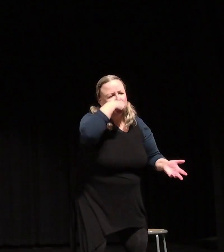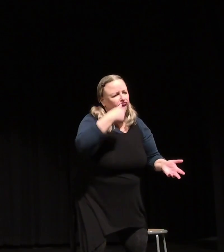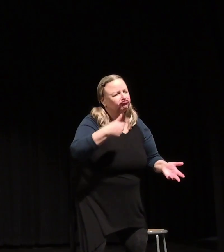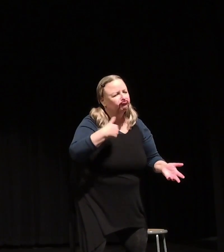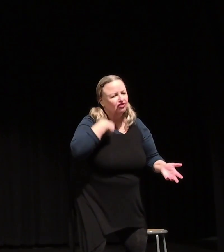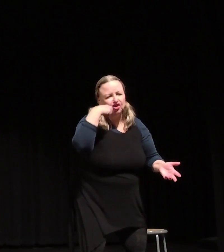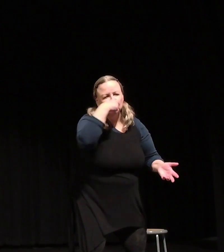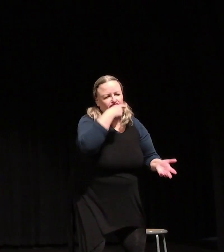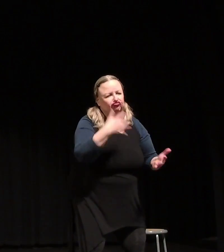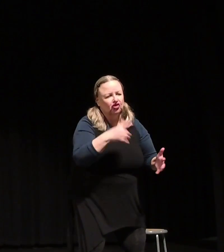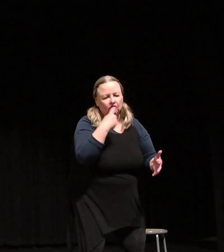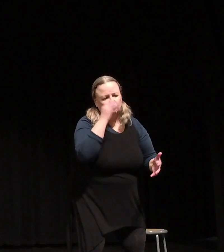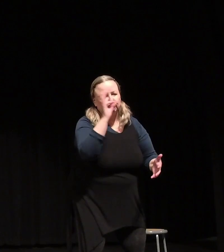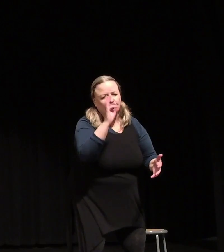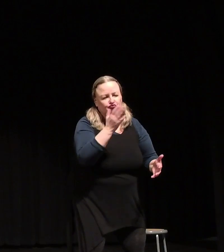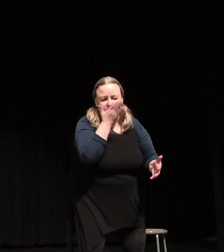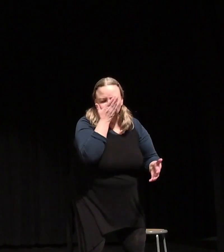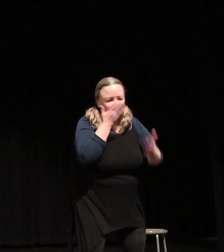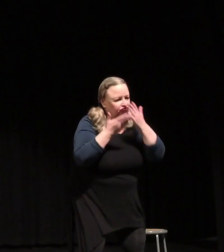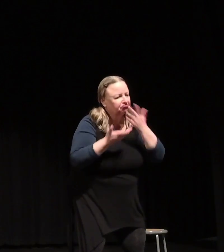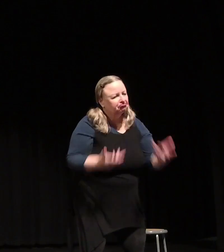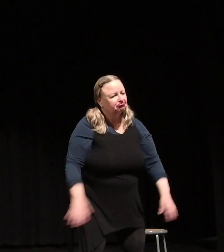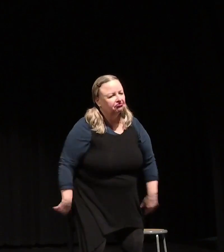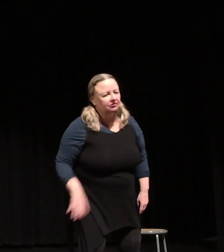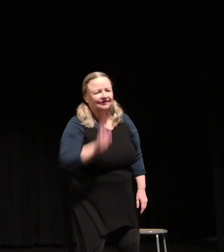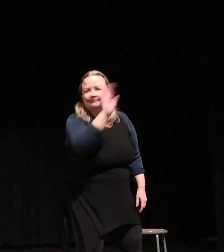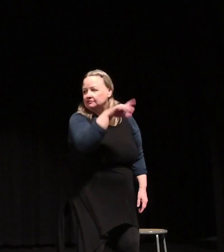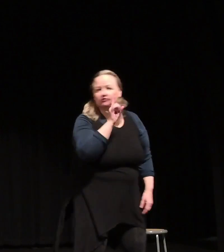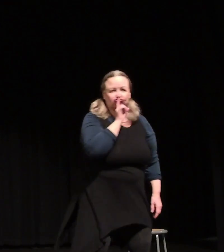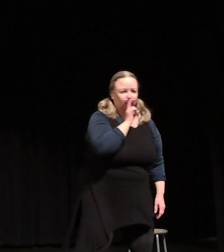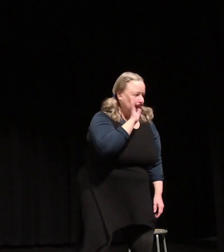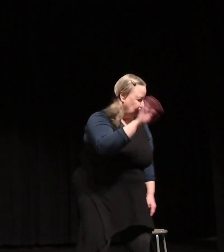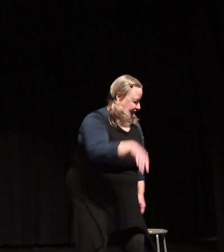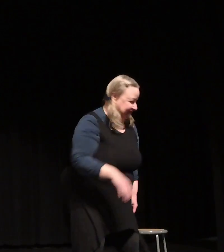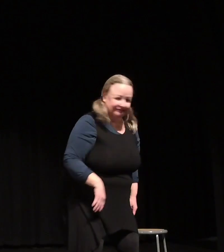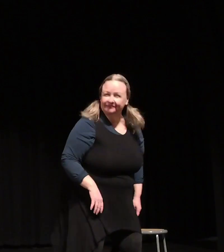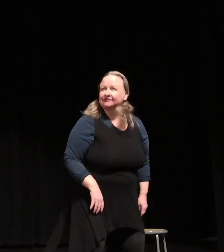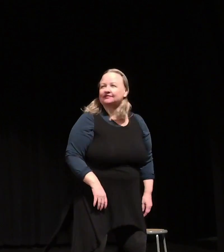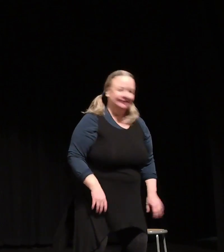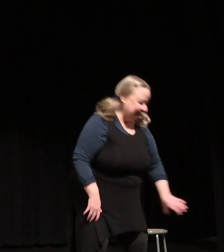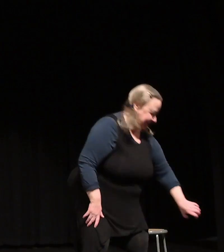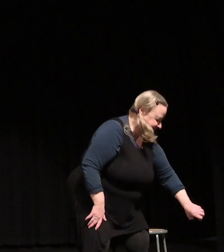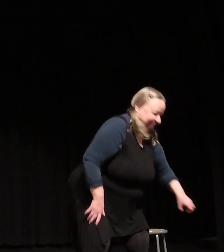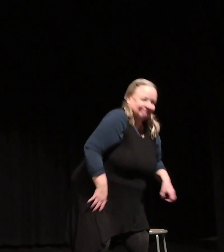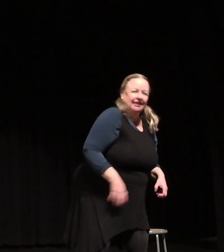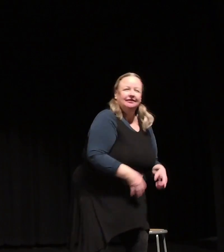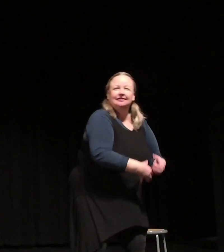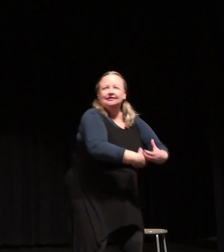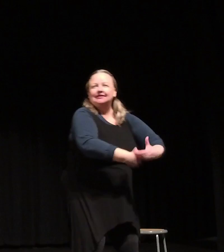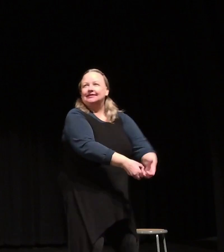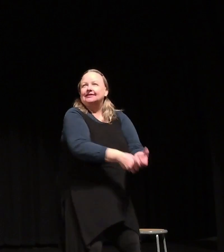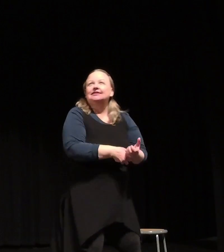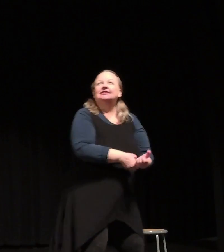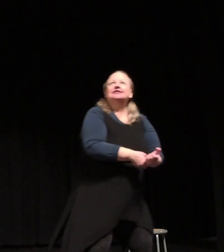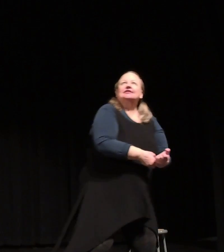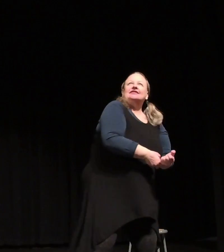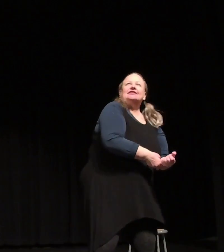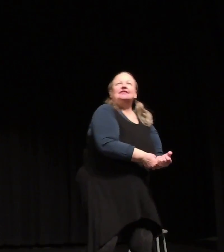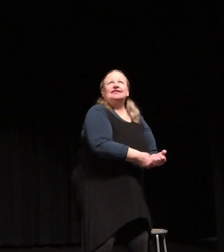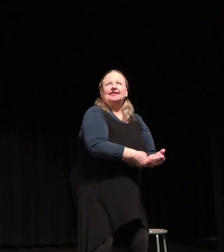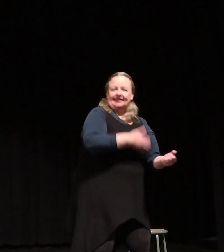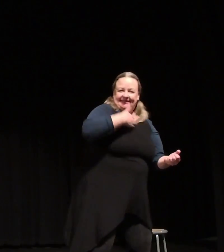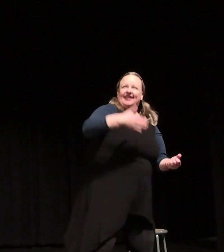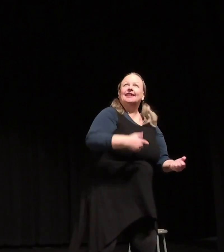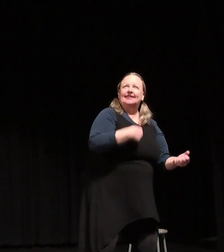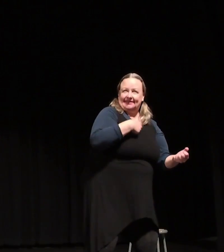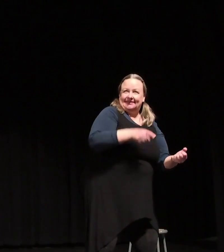Je sens bien, là. Ça sent bon. Là. Je me suis brossé les dents ce matin, là. Ça sent ça. C'est correct, c'est correct. Chut. En tout cas. Bon, je prends ma